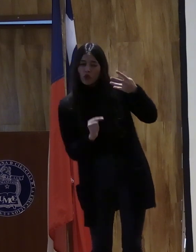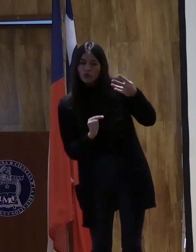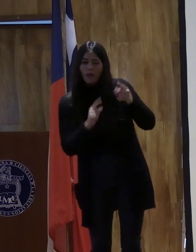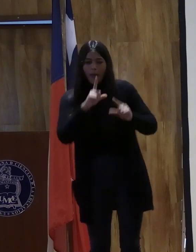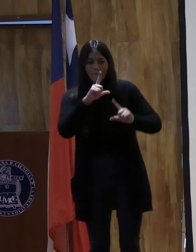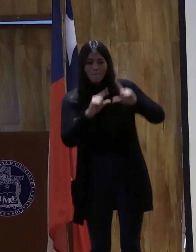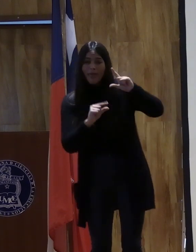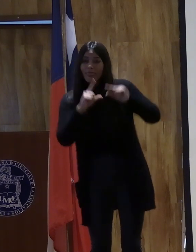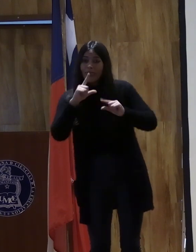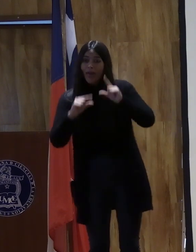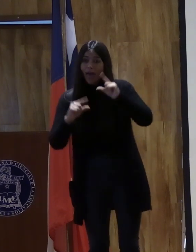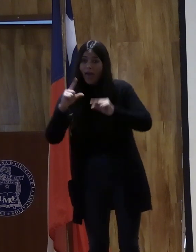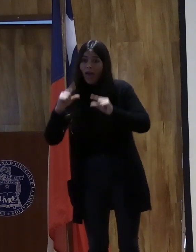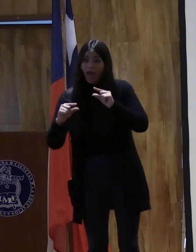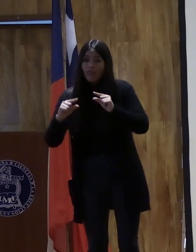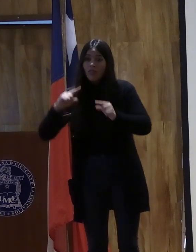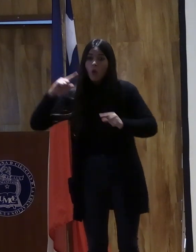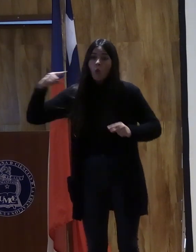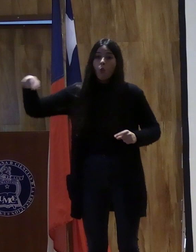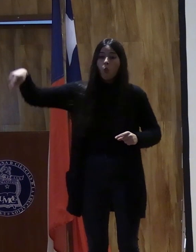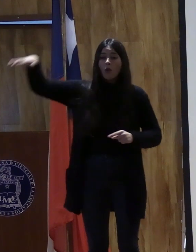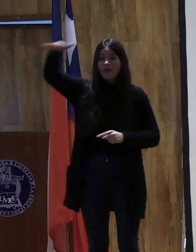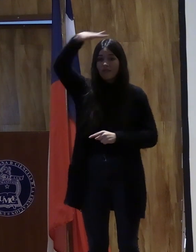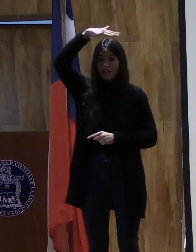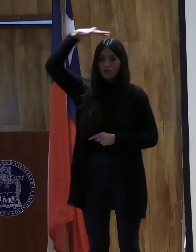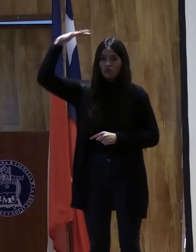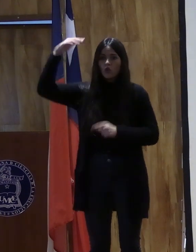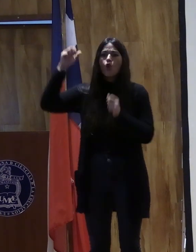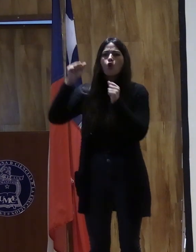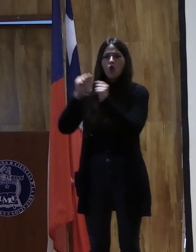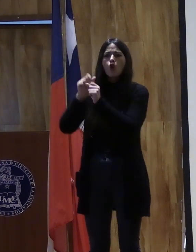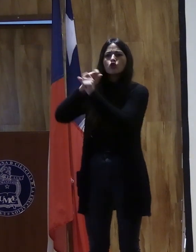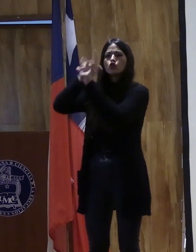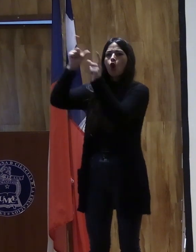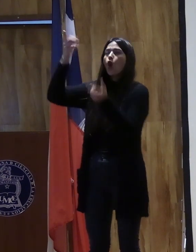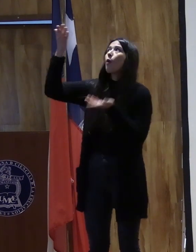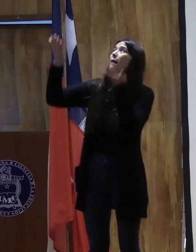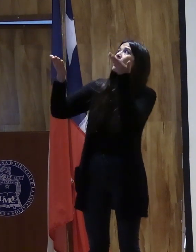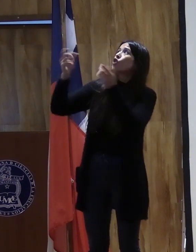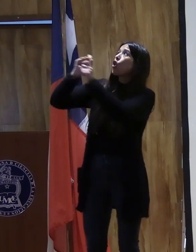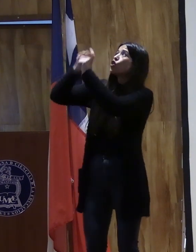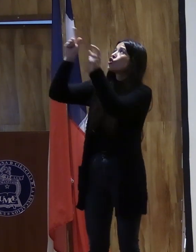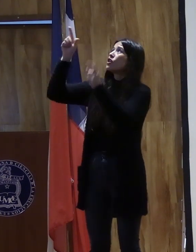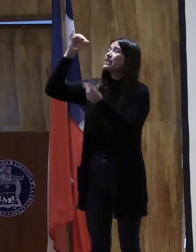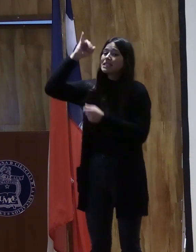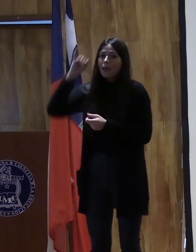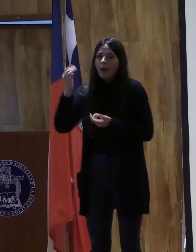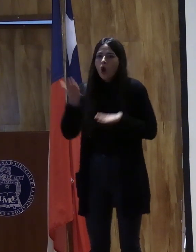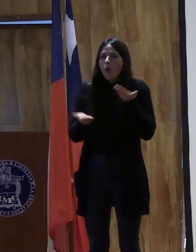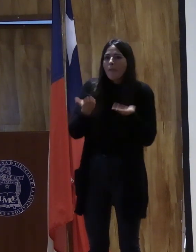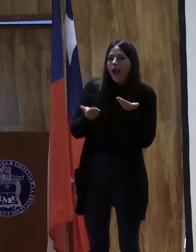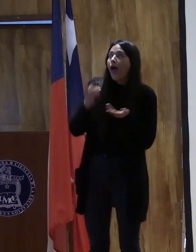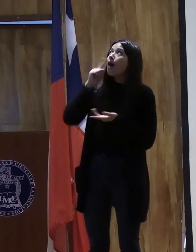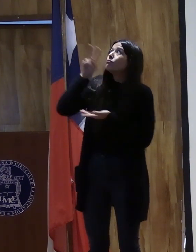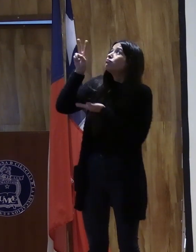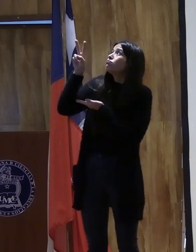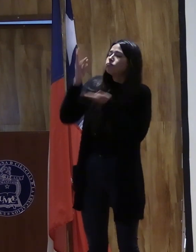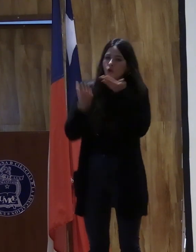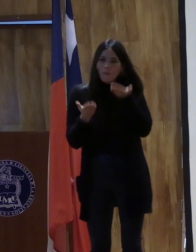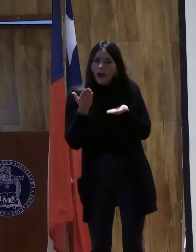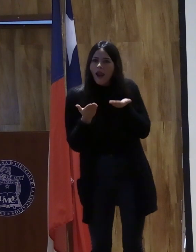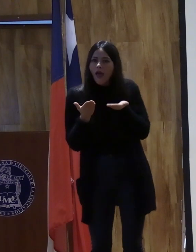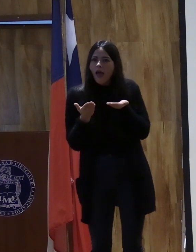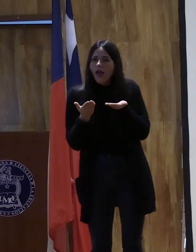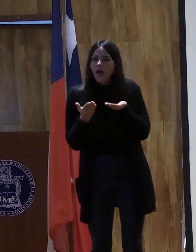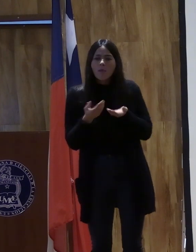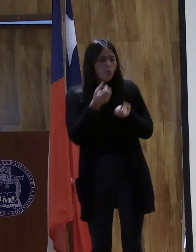el universo están referidas al Sol, comparadas con el Sol. ¿Puede contarnos un poquito acerca de